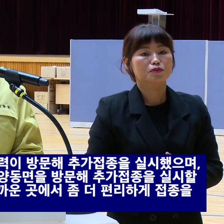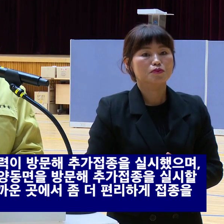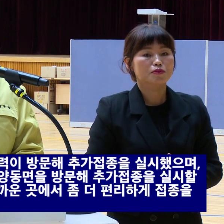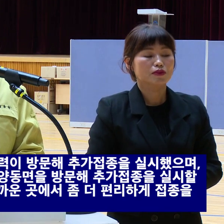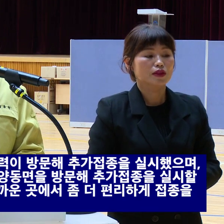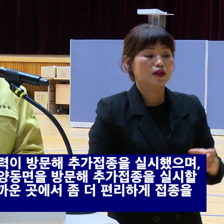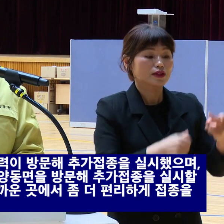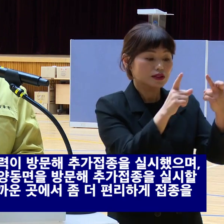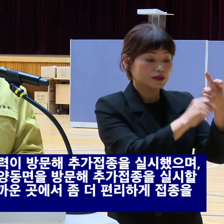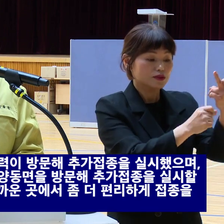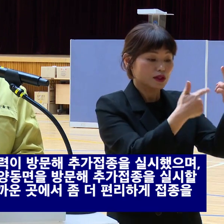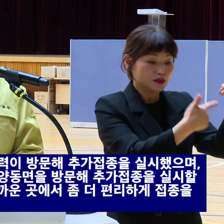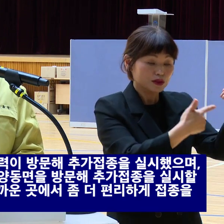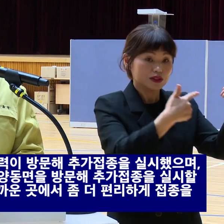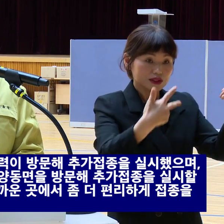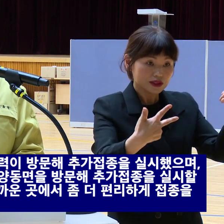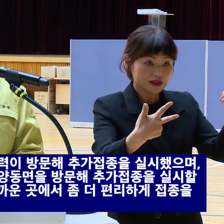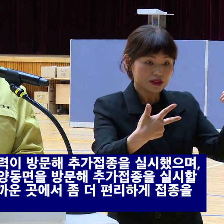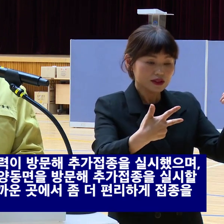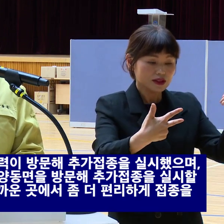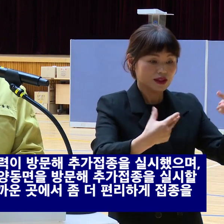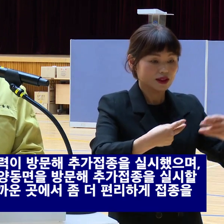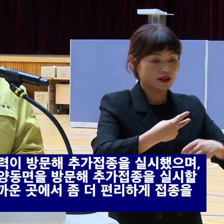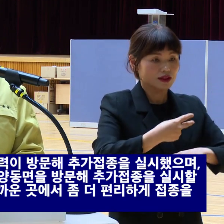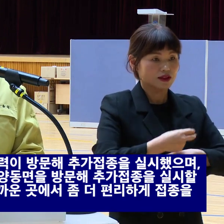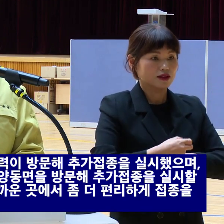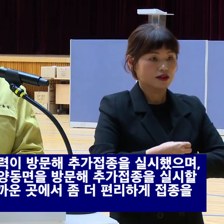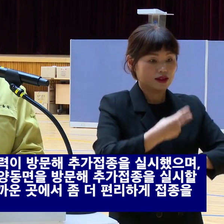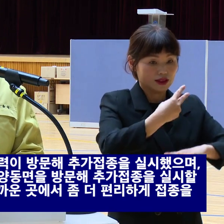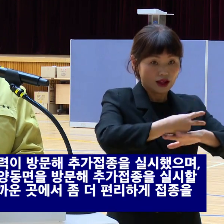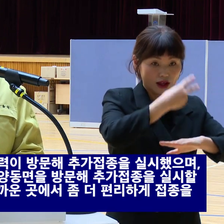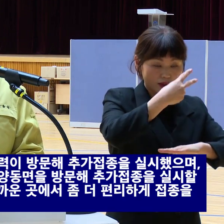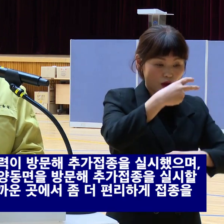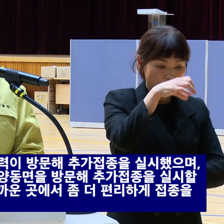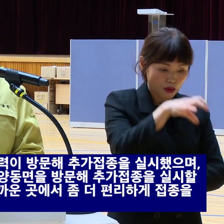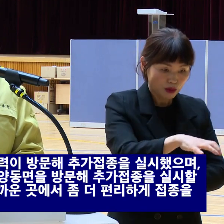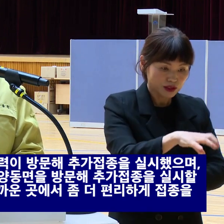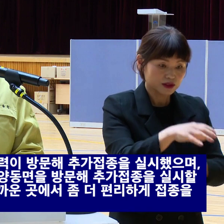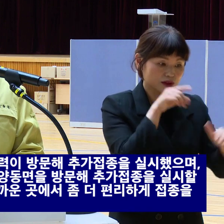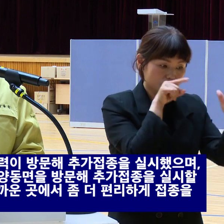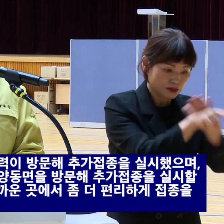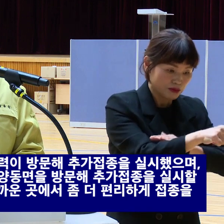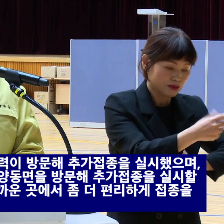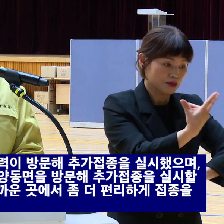12월 6일, 7일 단월면에 보건소 의료인력이